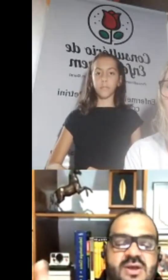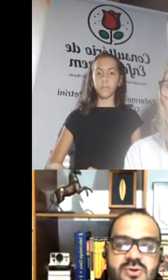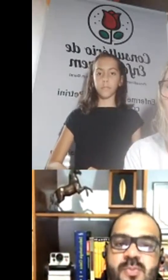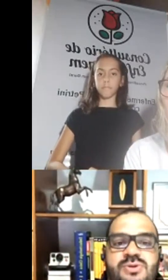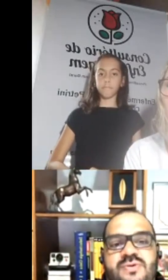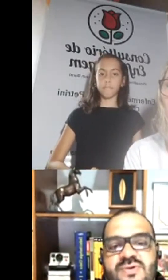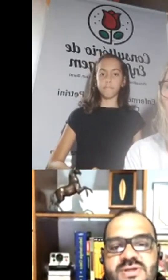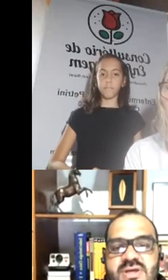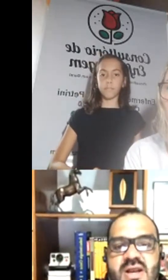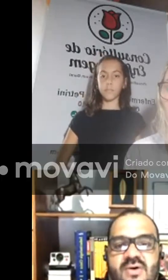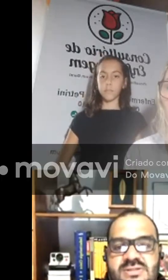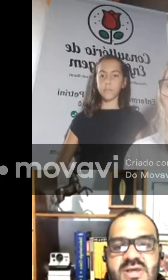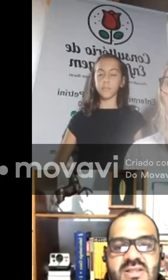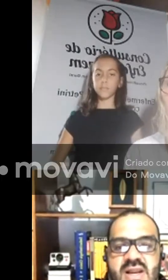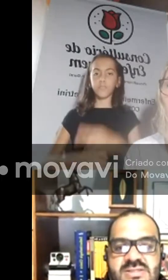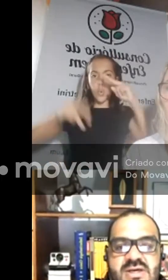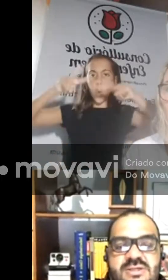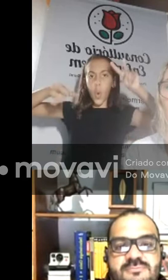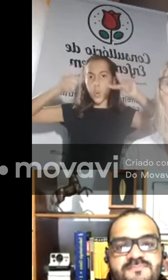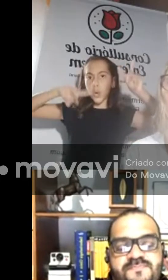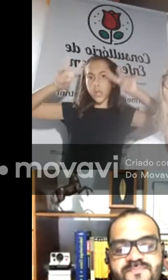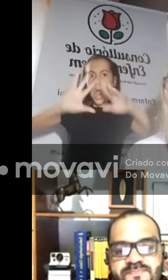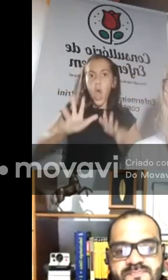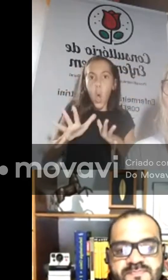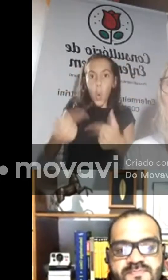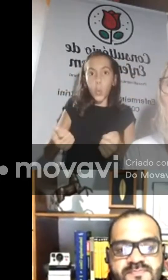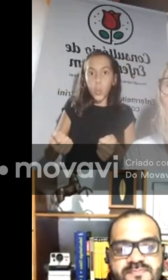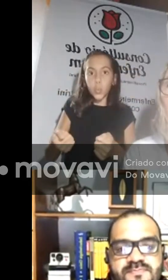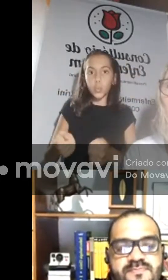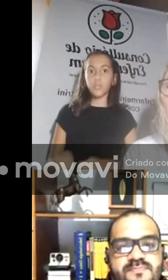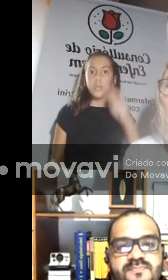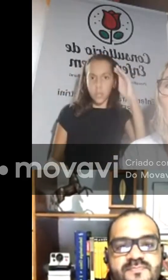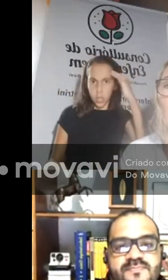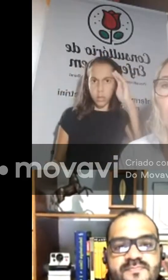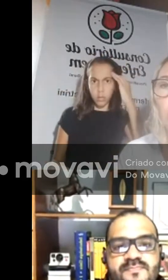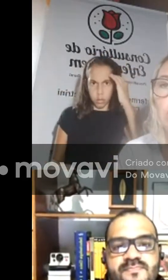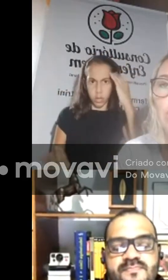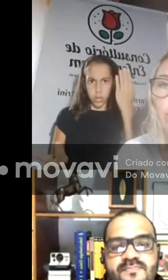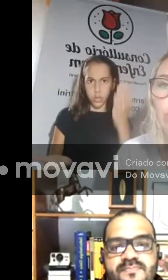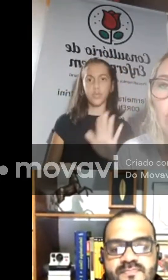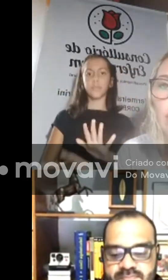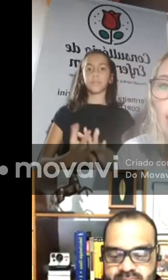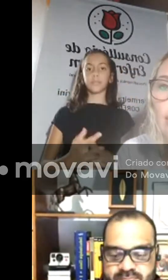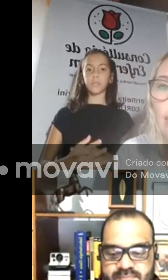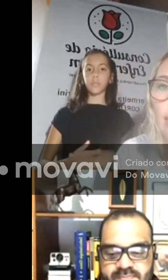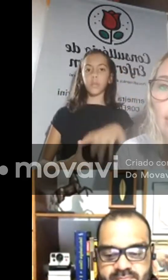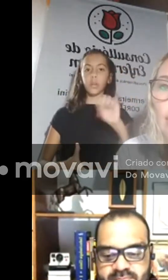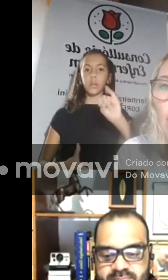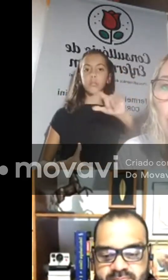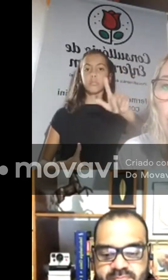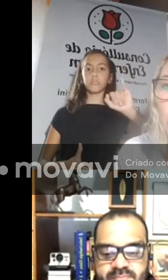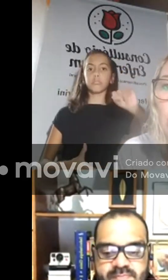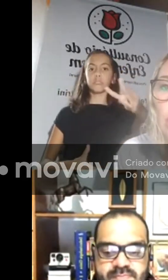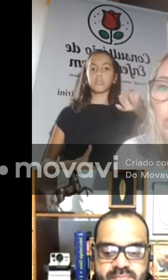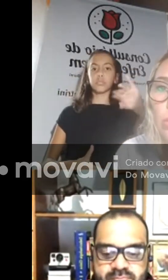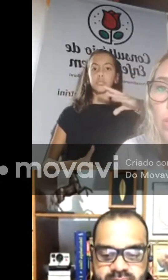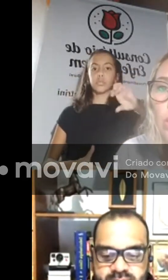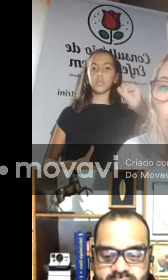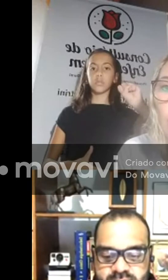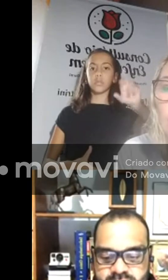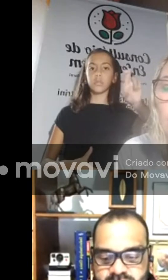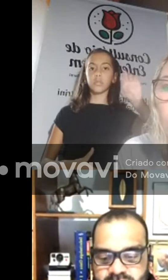vê do ponto de vista geral, assim, é interessante. Sim. O Silvio César está